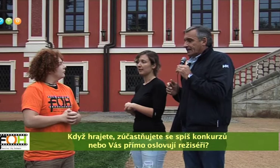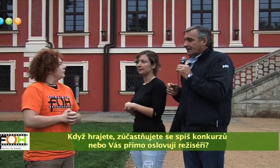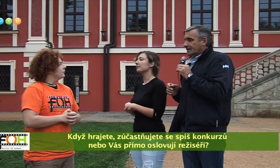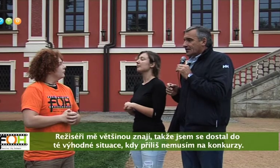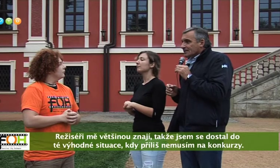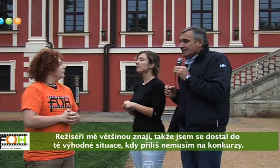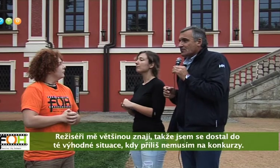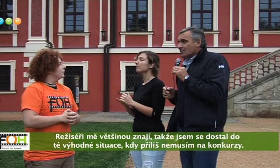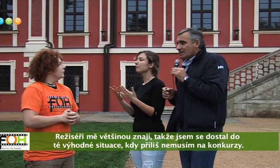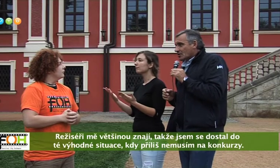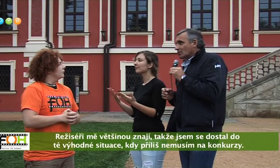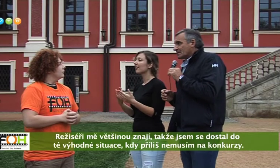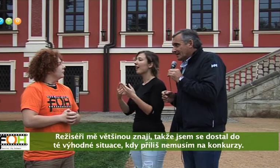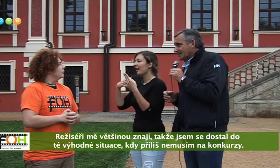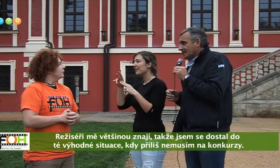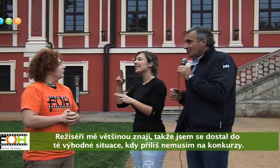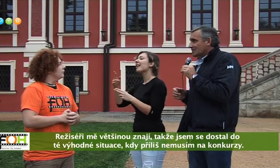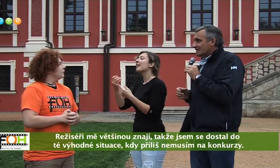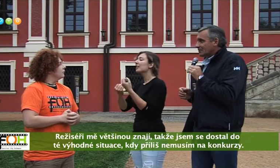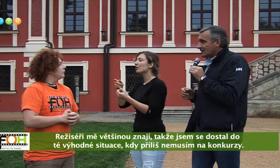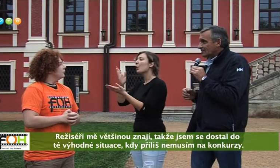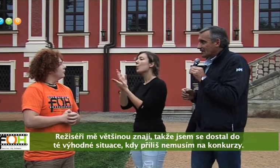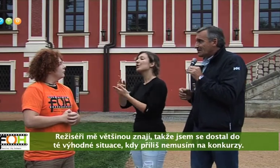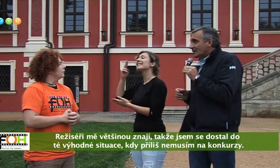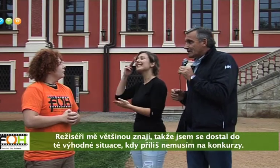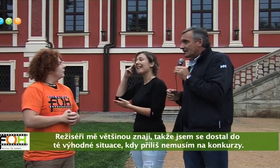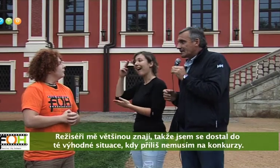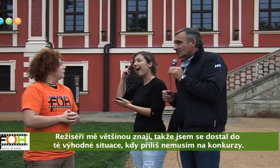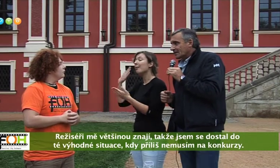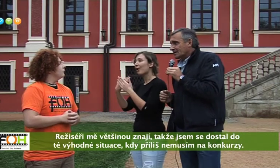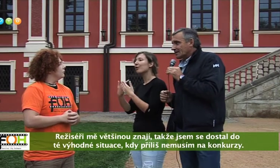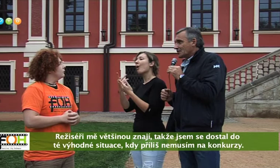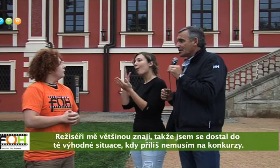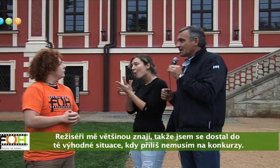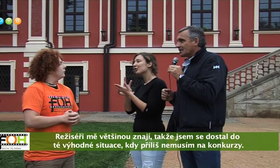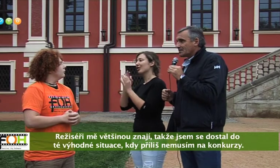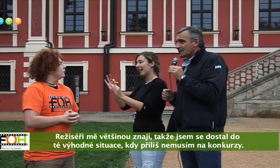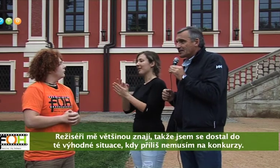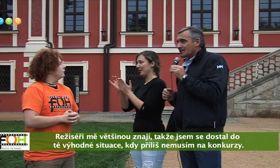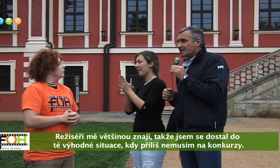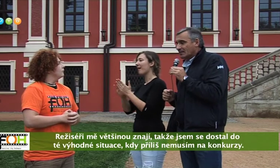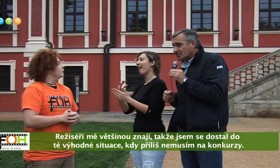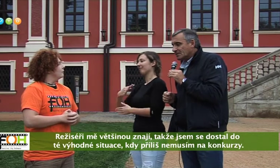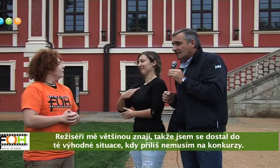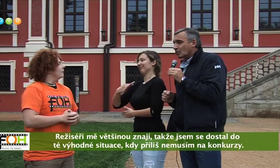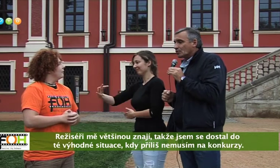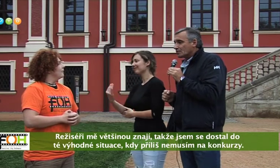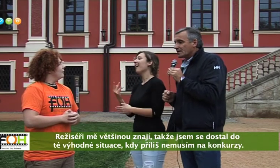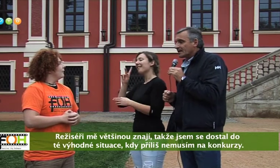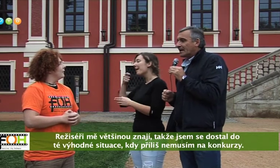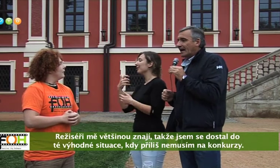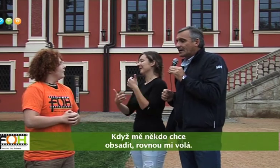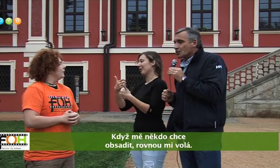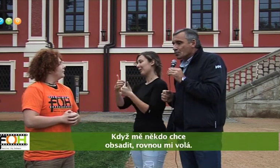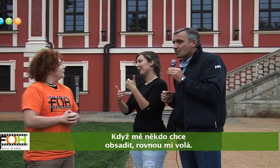Tak režiséři už mě většinou znají, takže už jsem se dostal do té výhodné situace, kdy příliš nemusím na